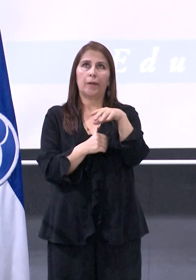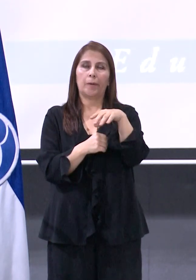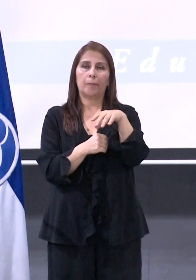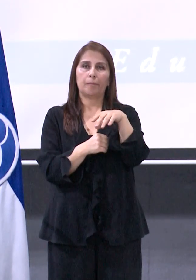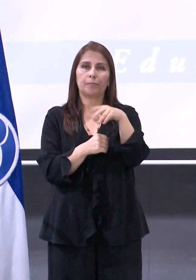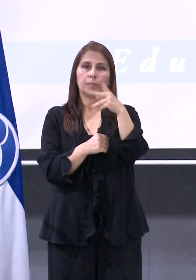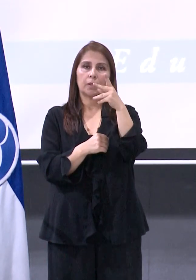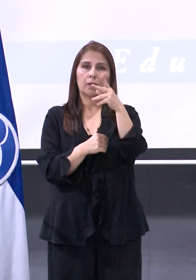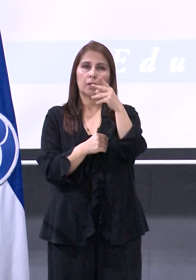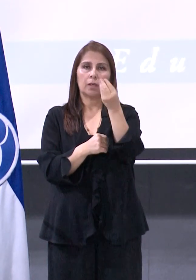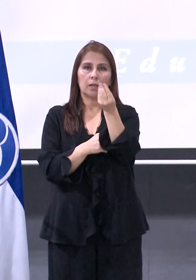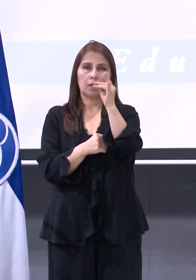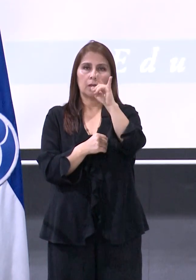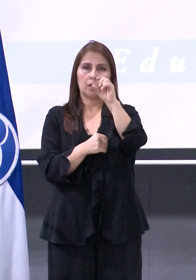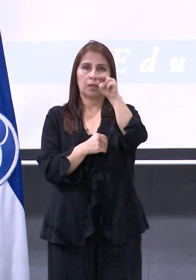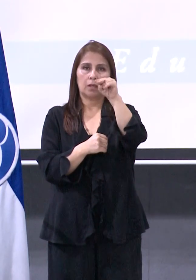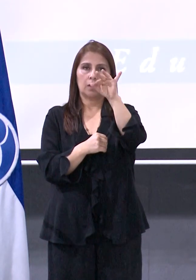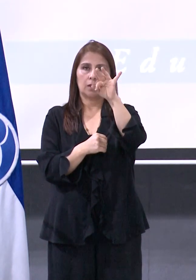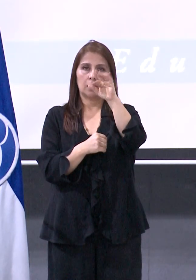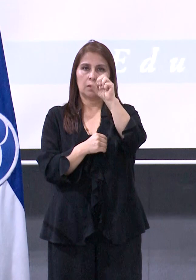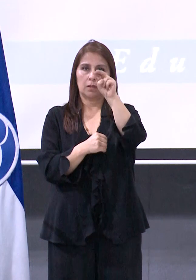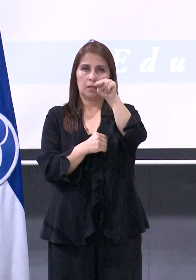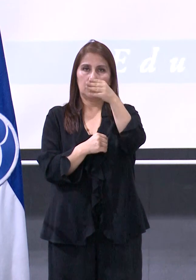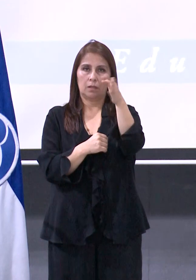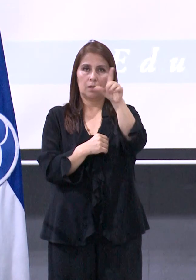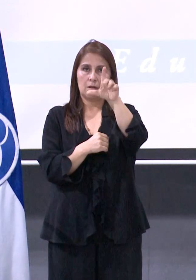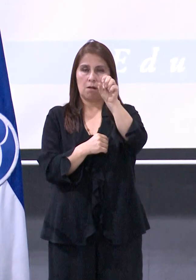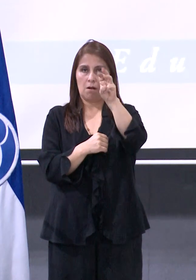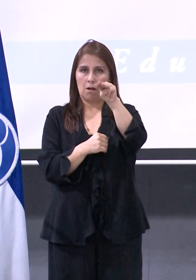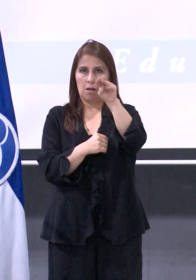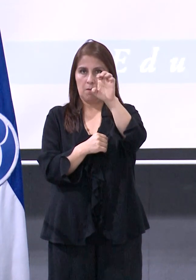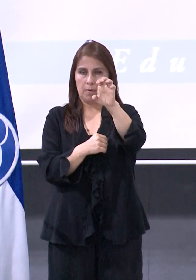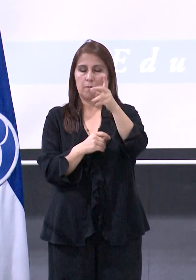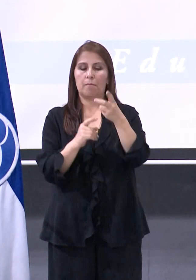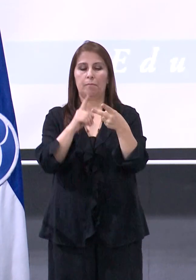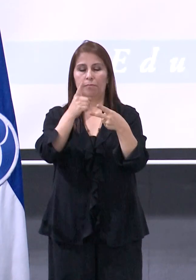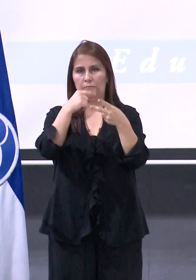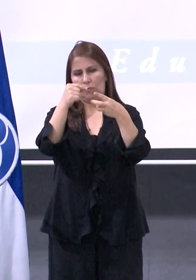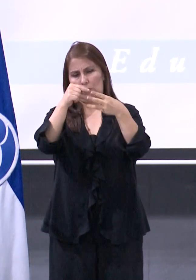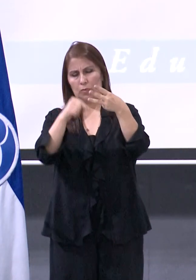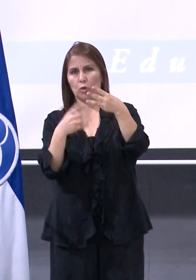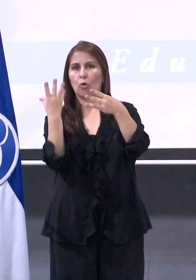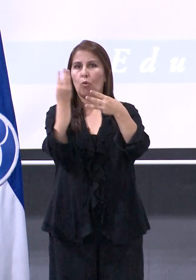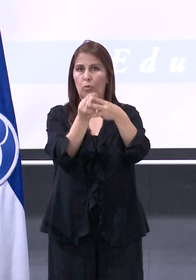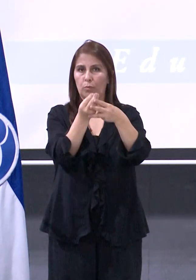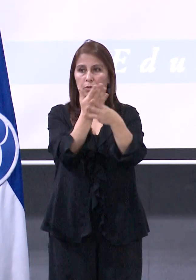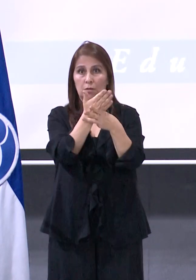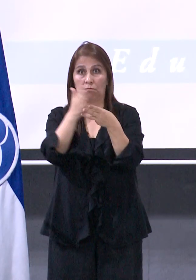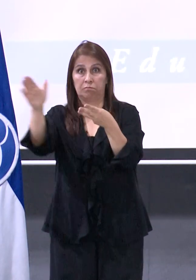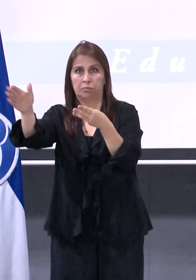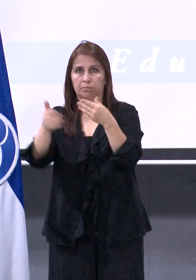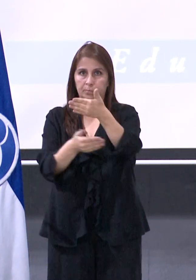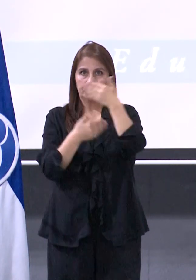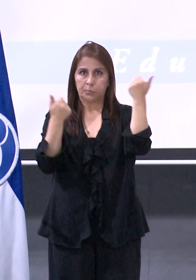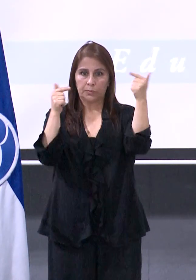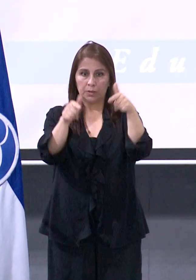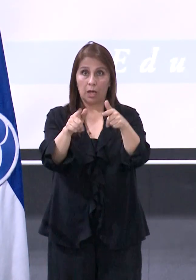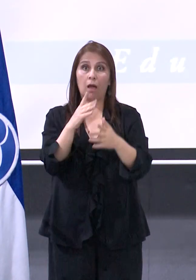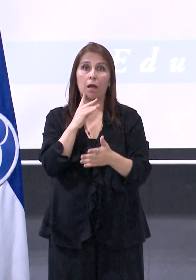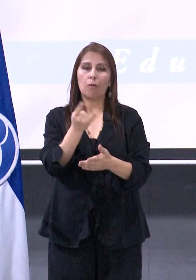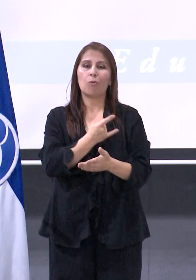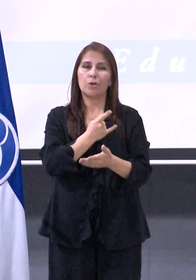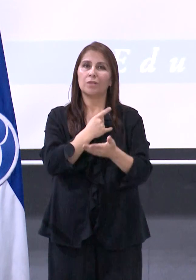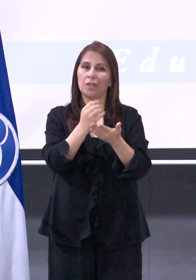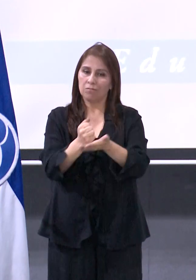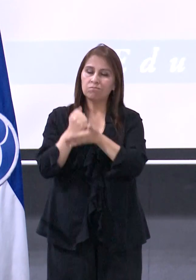la universidad estuvo en esta década del 90 contribuyendo a la construcción de la paz y muchos de los